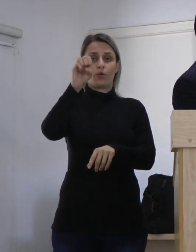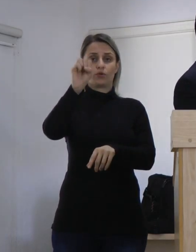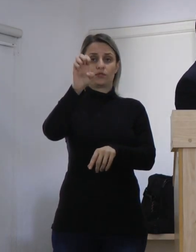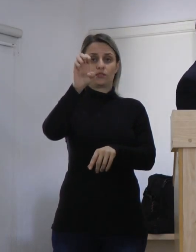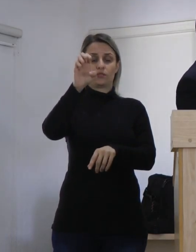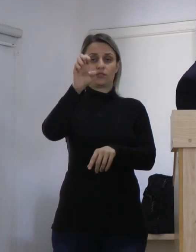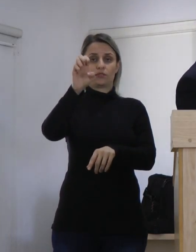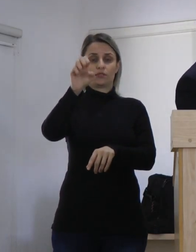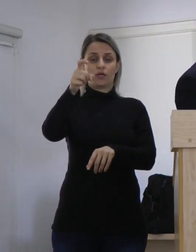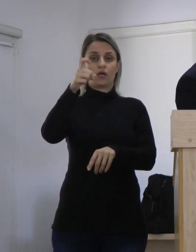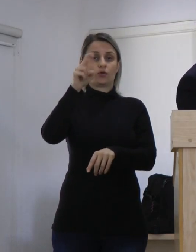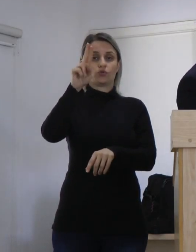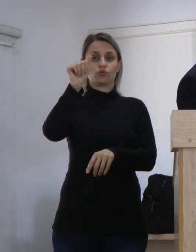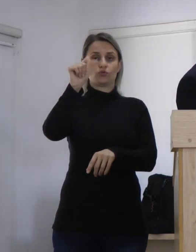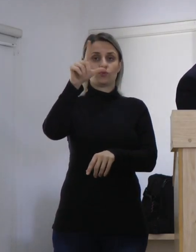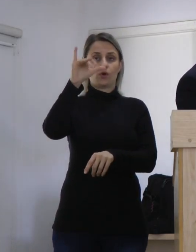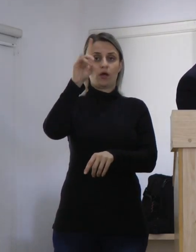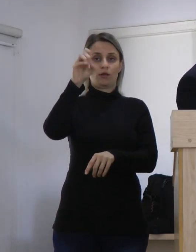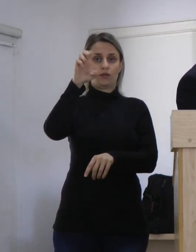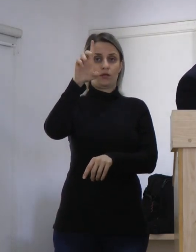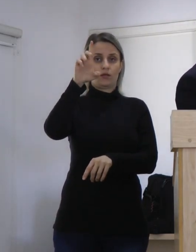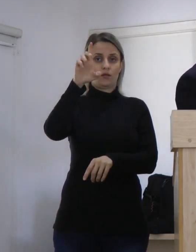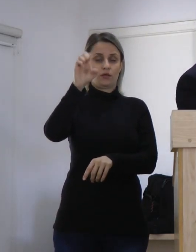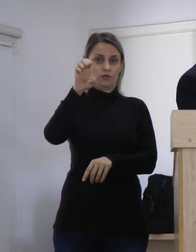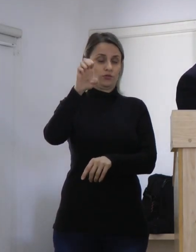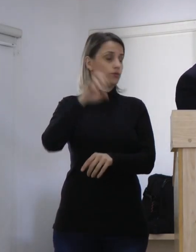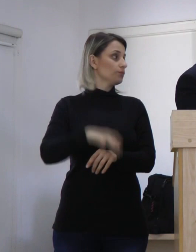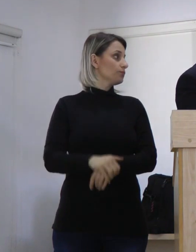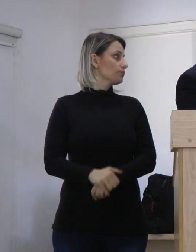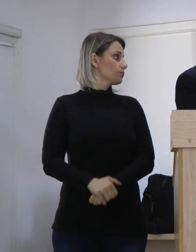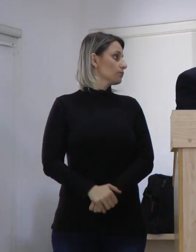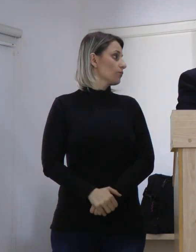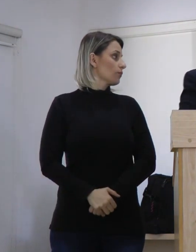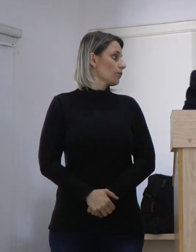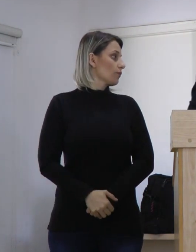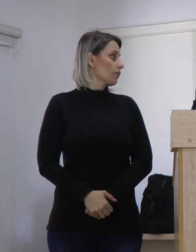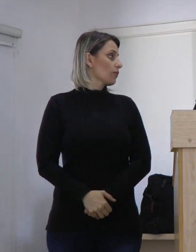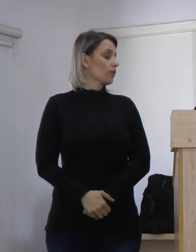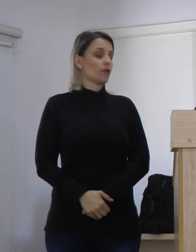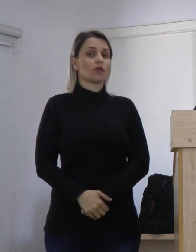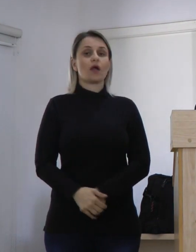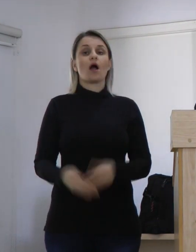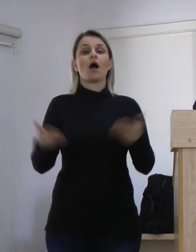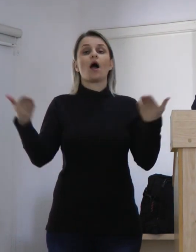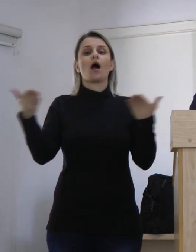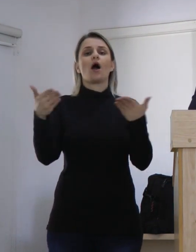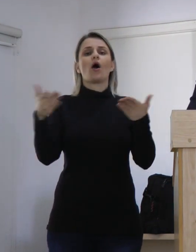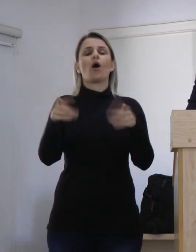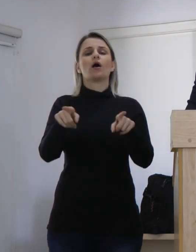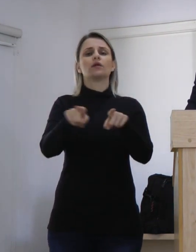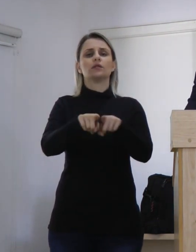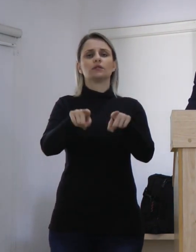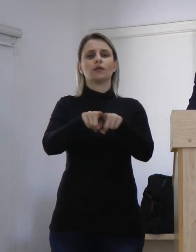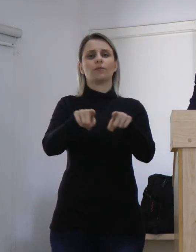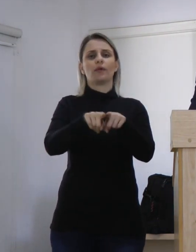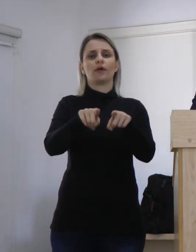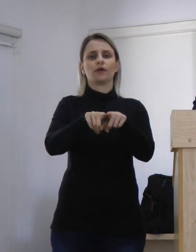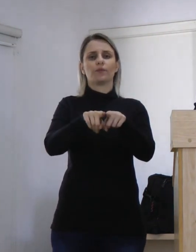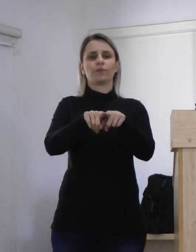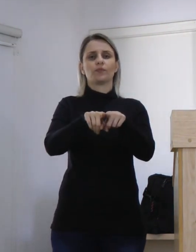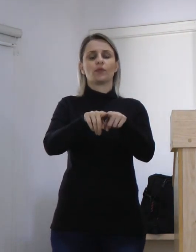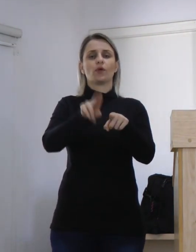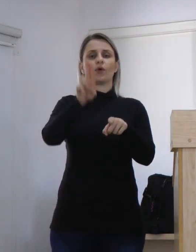para a gente concluir, bem rápido aqui, tirar o medo de vocês ir para o umbral. Vocês têm medo de ir para o umbral? Tem